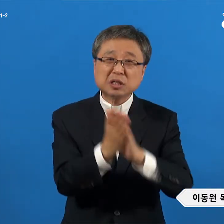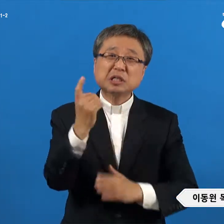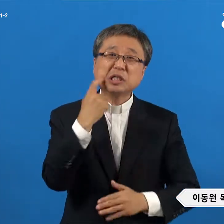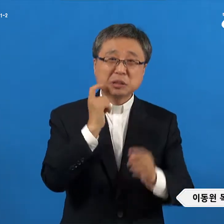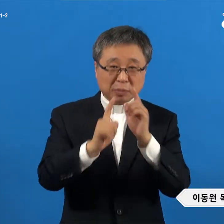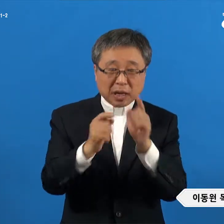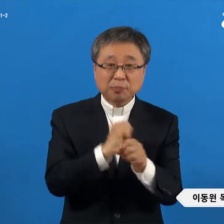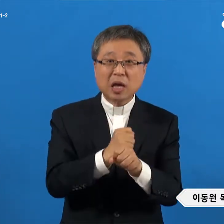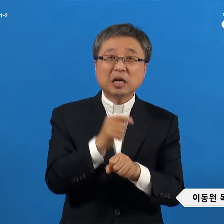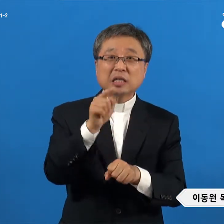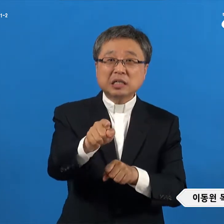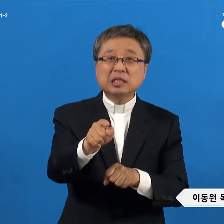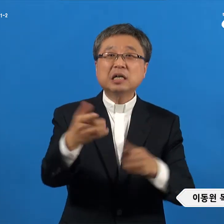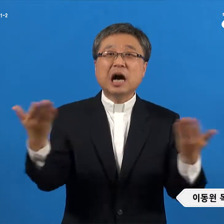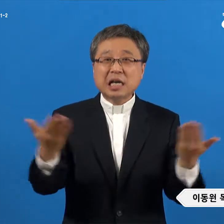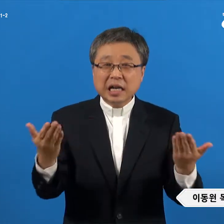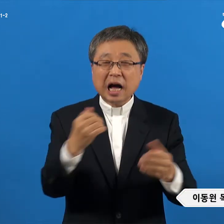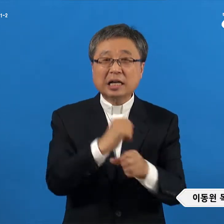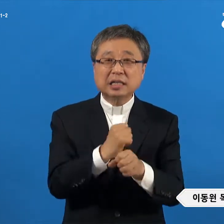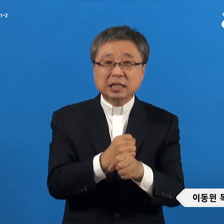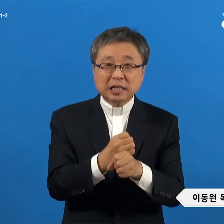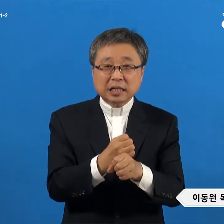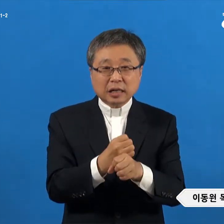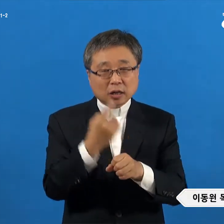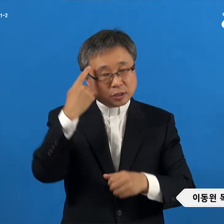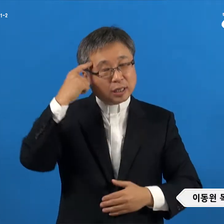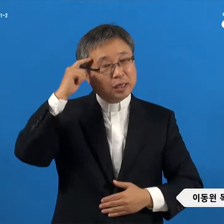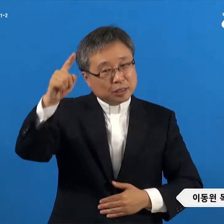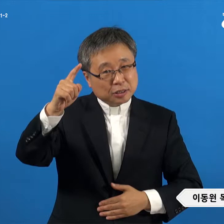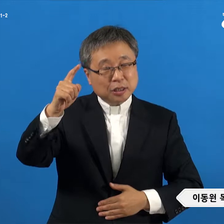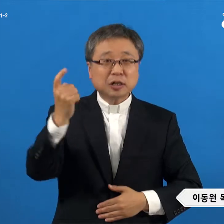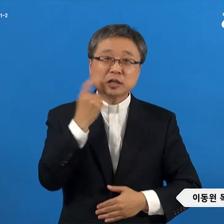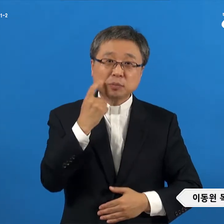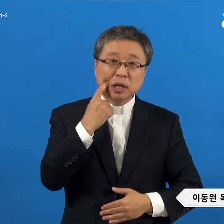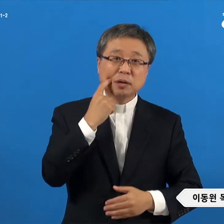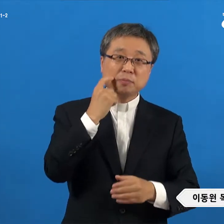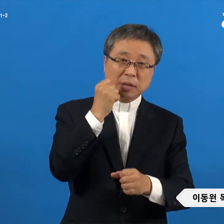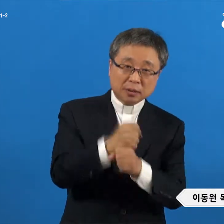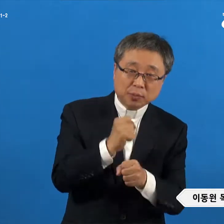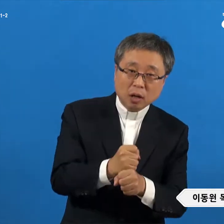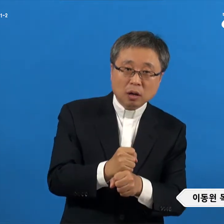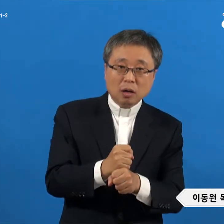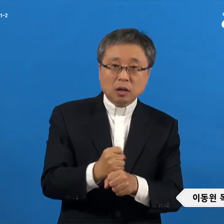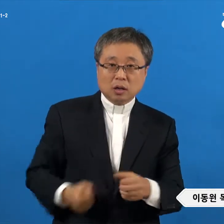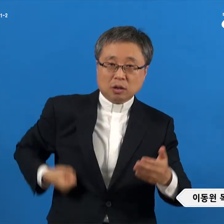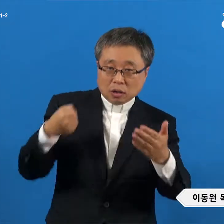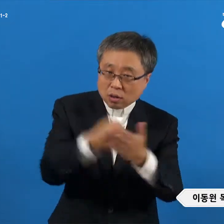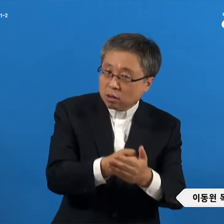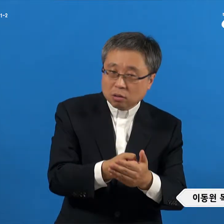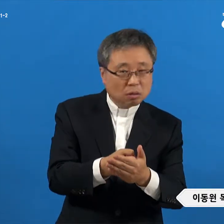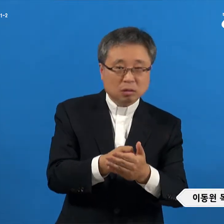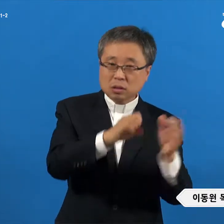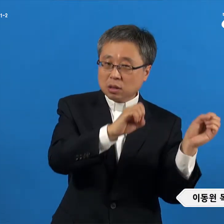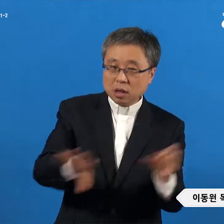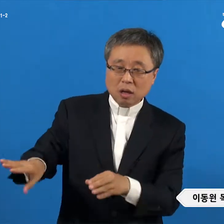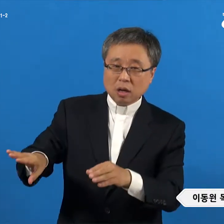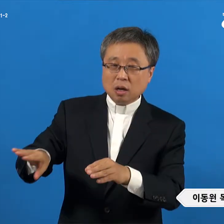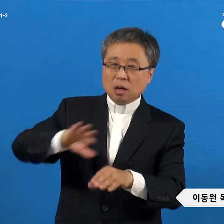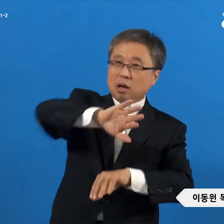하는 이유에 대한 창의적 거짓말을 발명해냅니다. 의지력이 상실돼 있어요. 헤어나오질 못해요. 중독된